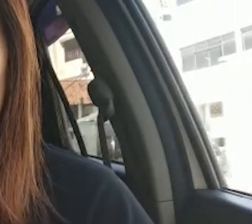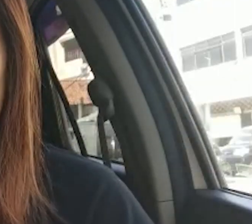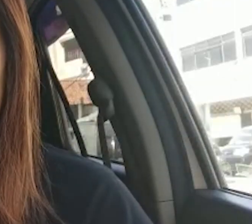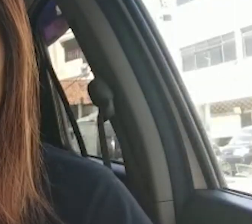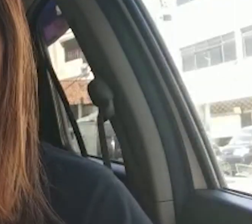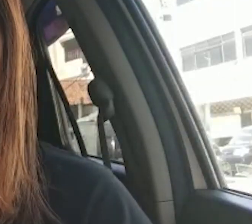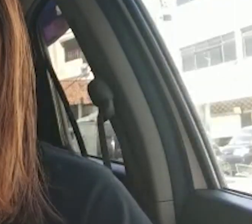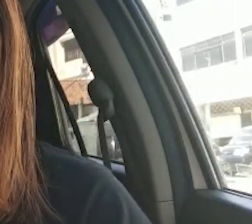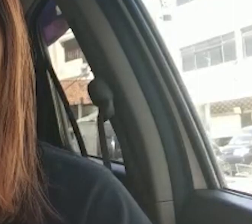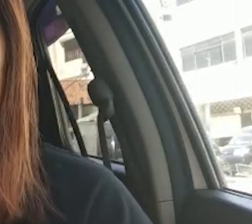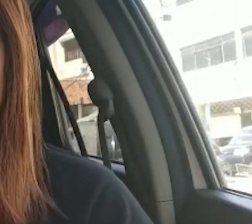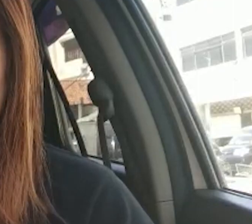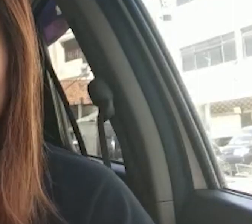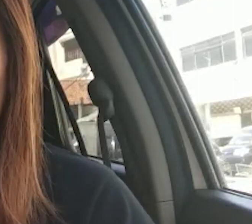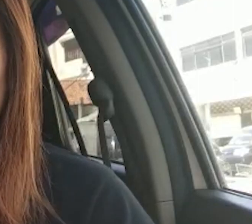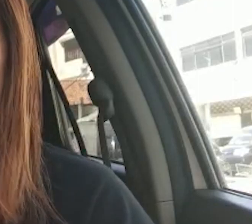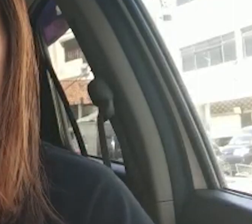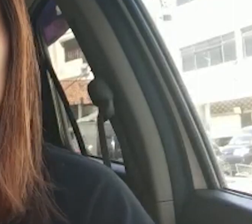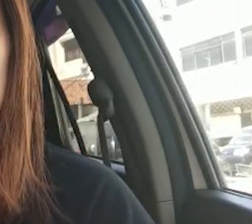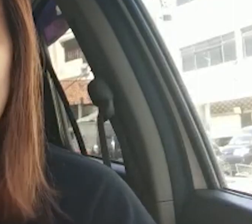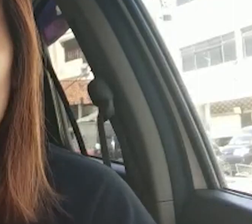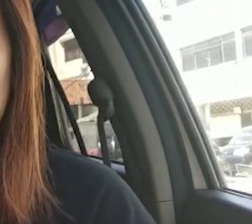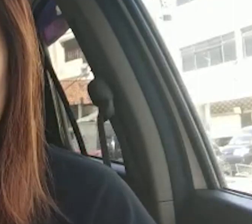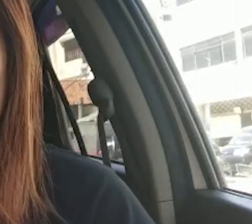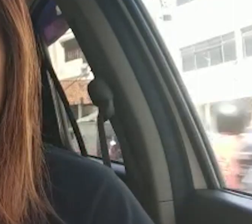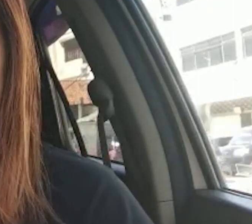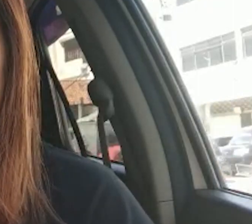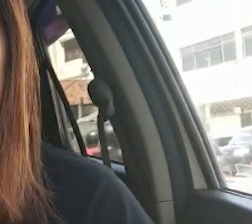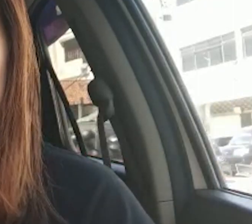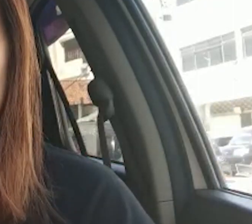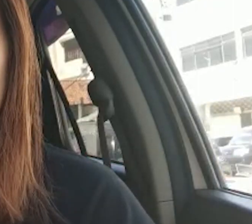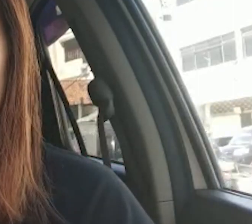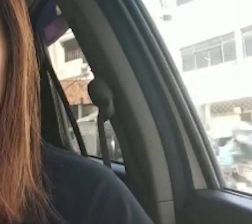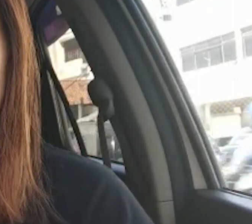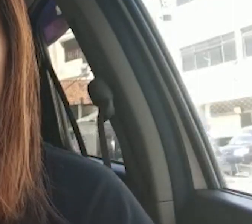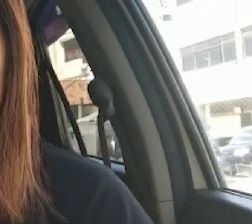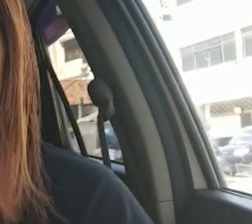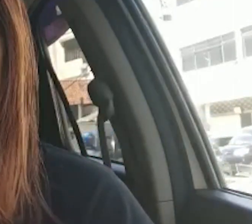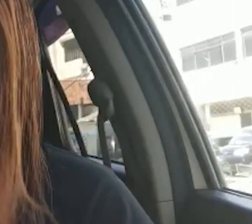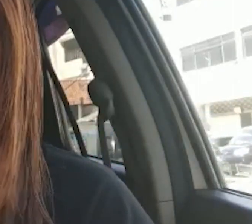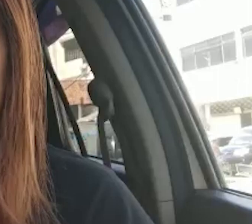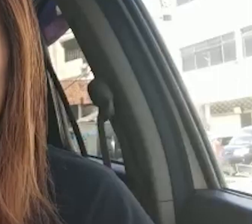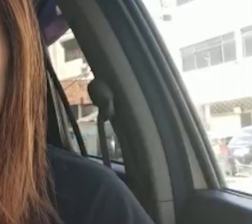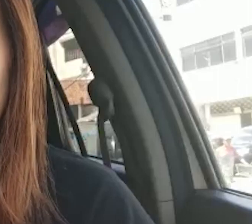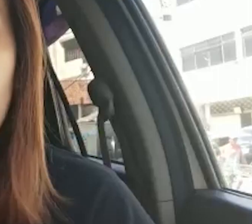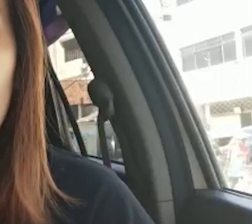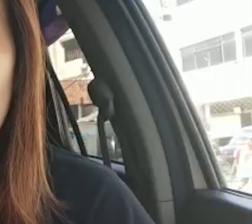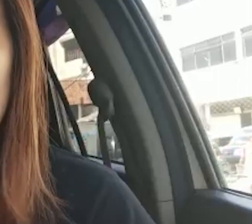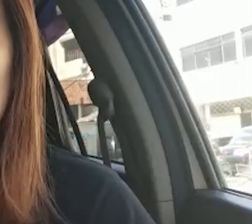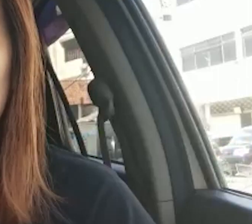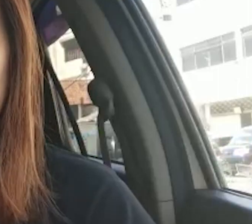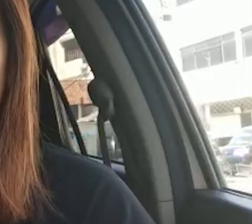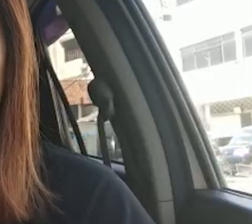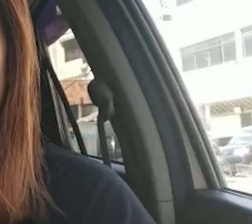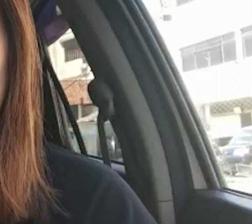bisa memberkati kita dalam apapun yang kita lakukan untuk selalu mengandalkan Tuhan. Karena dalam penyertaan Tuhan tidak ada hal yang